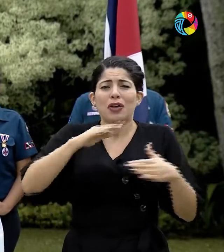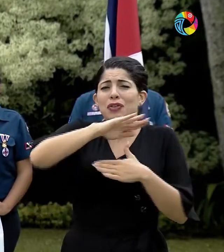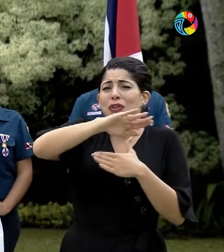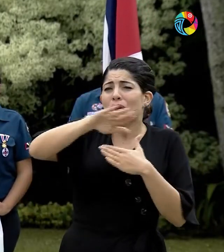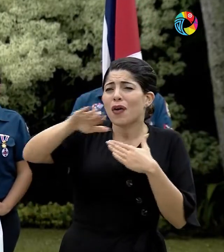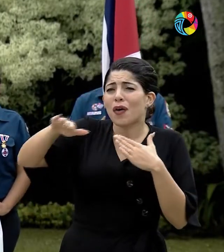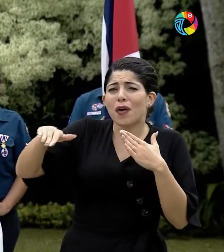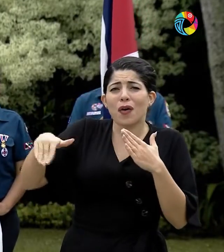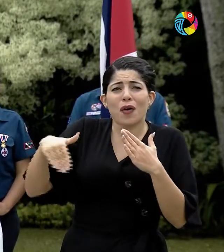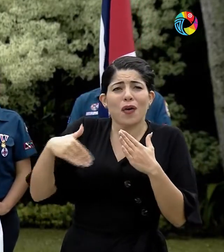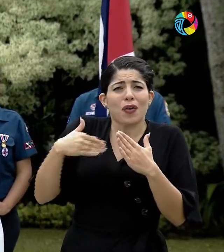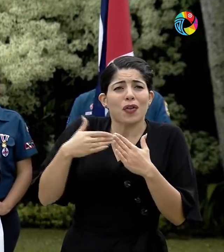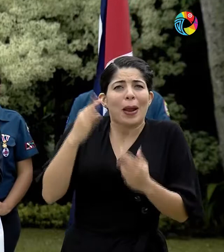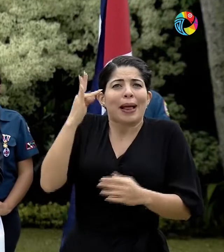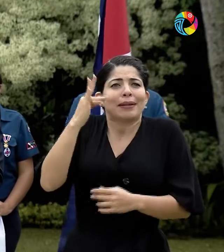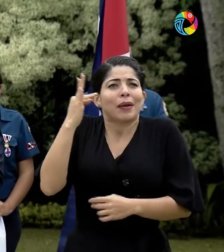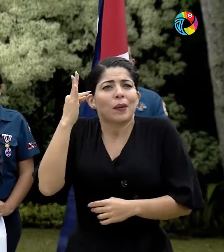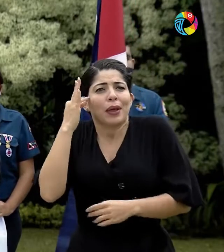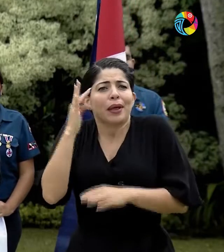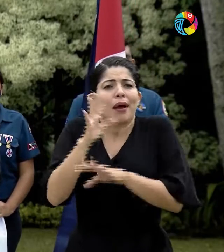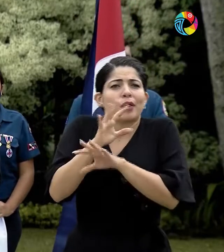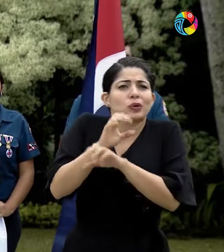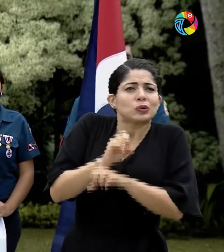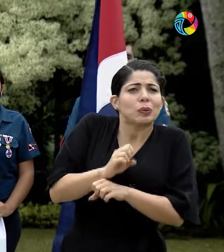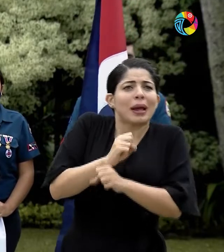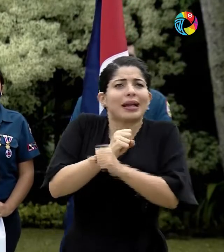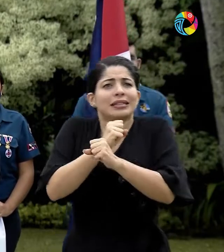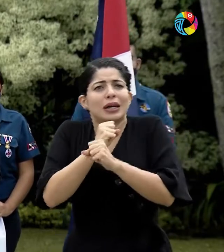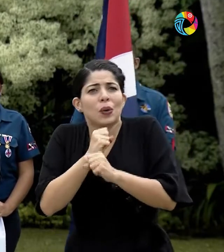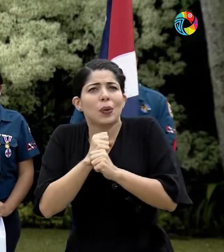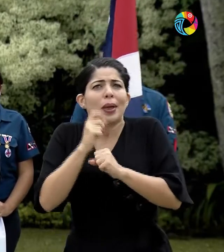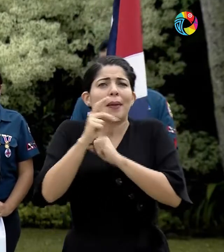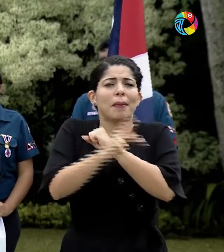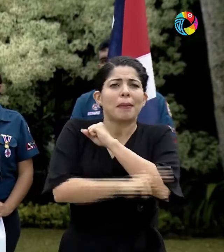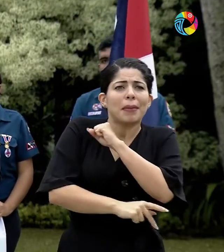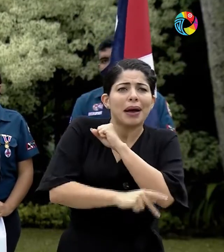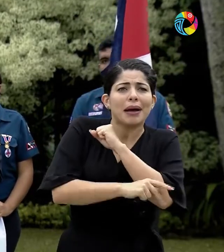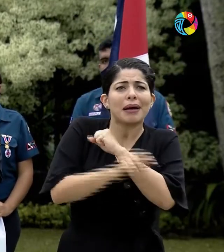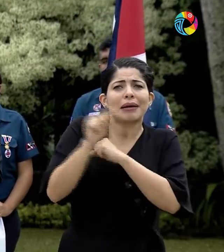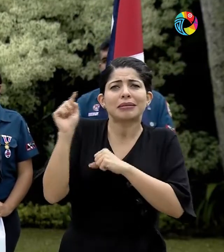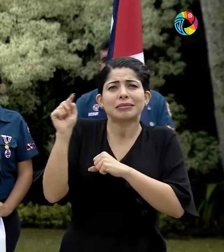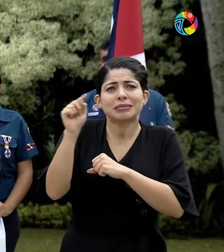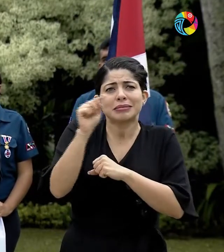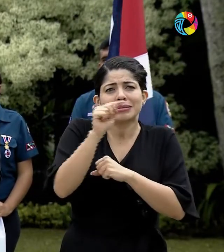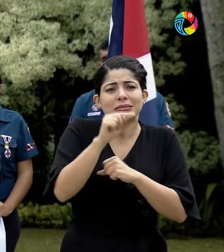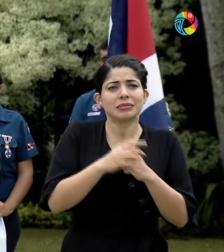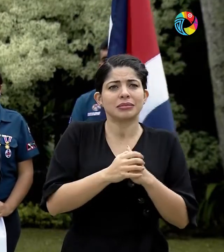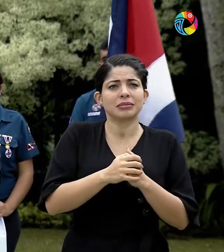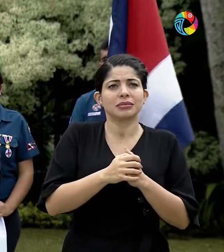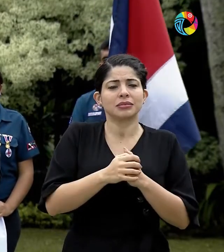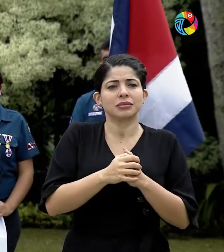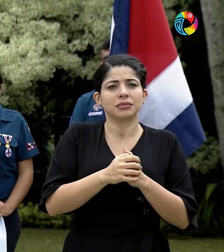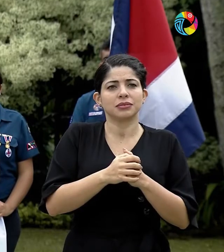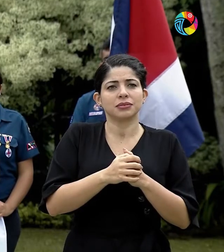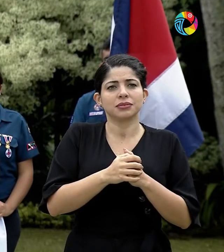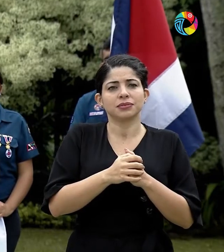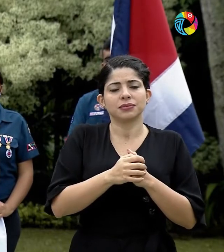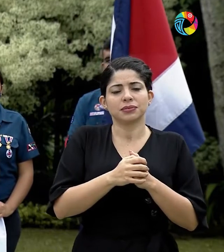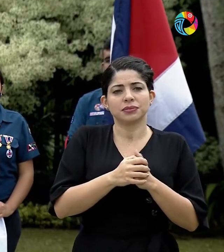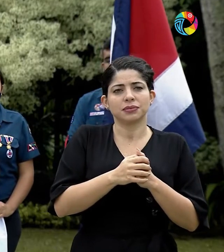que la teoría convencional de la seguridad del Estado esgrime.